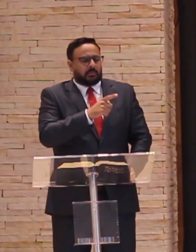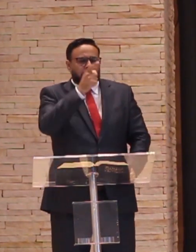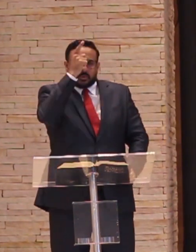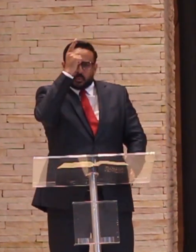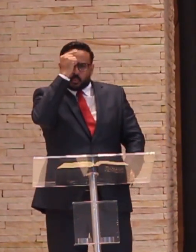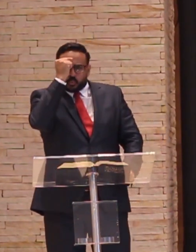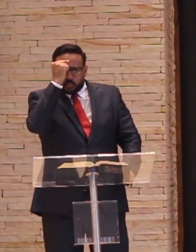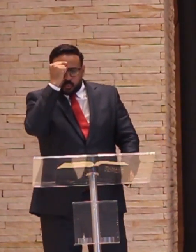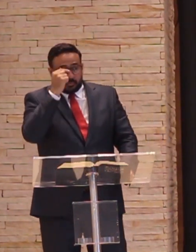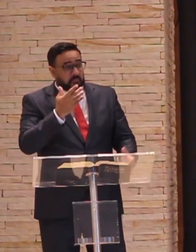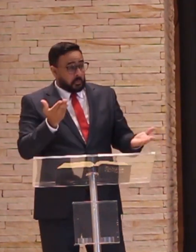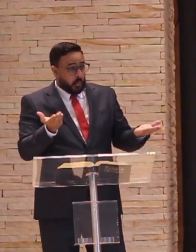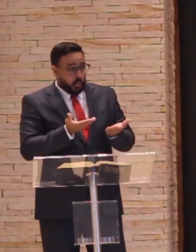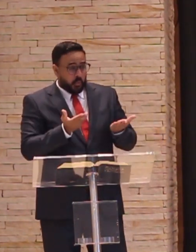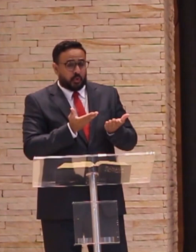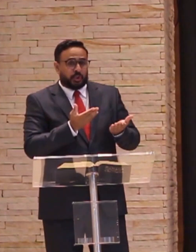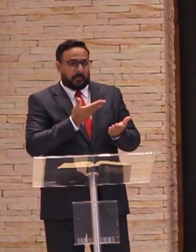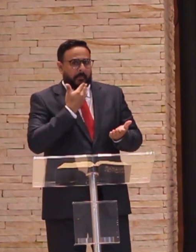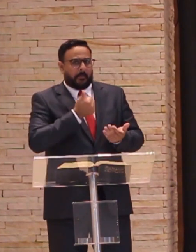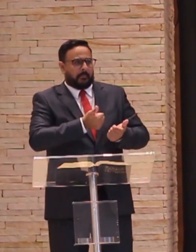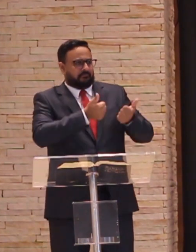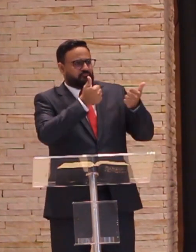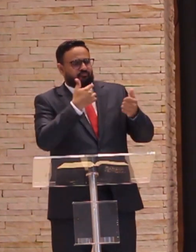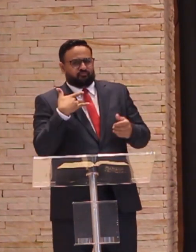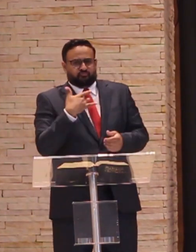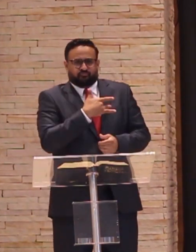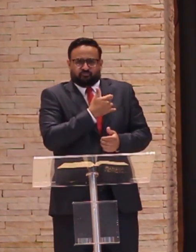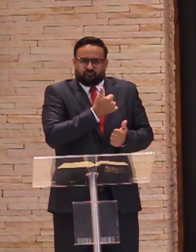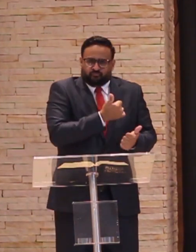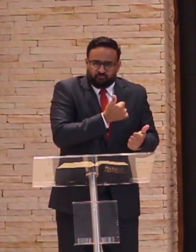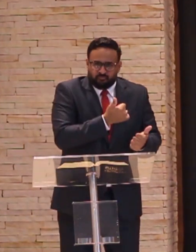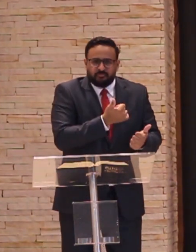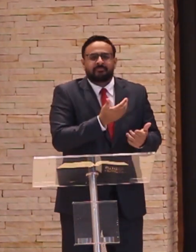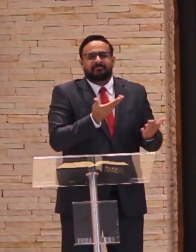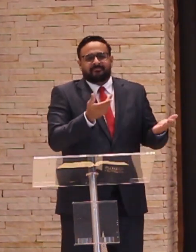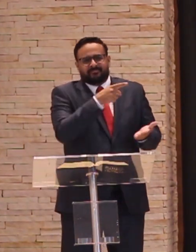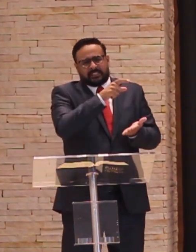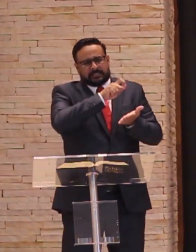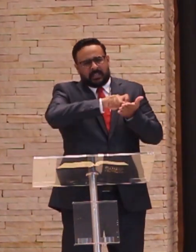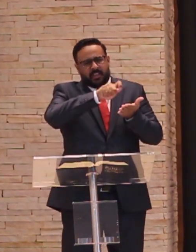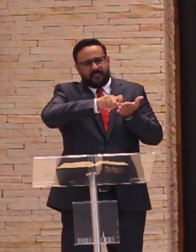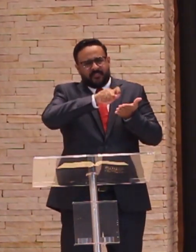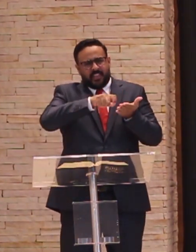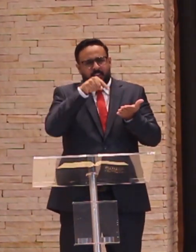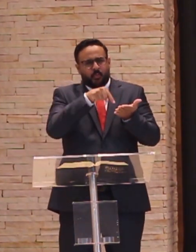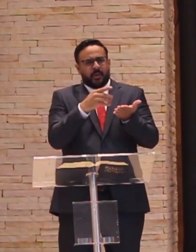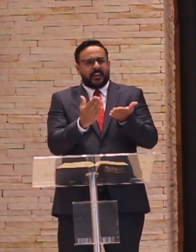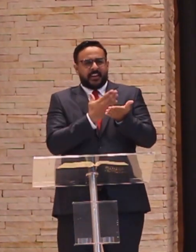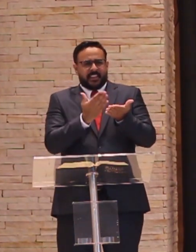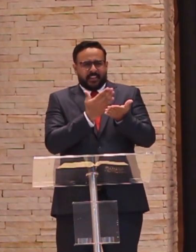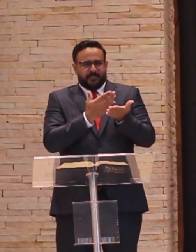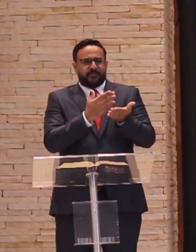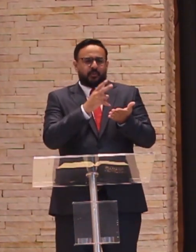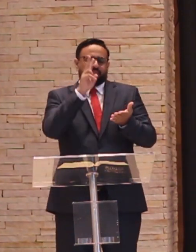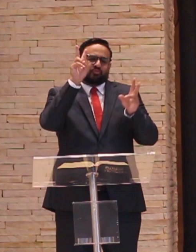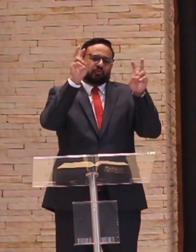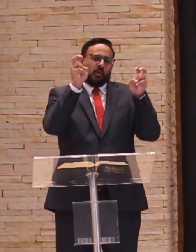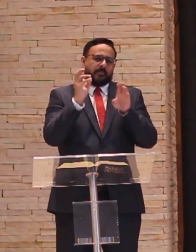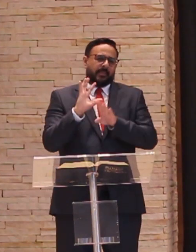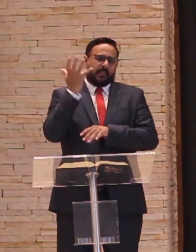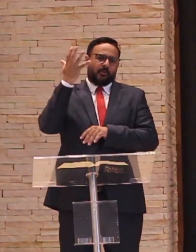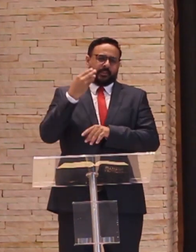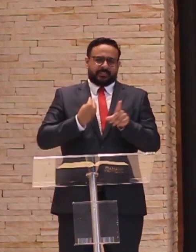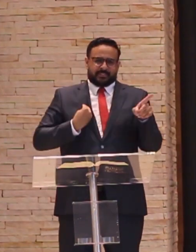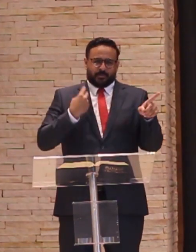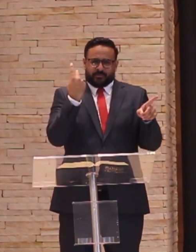recuperar sua saúde e conseguir se restabelecer. E quando ela ficou melhor, recuperou a sua saúde, ela